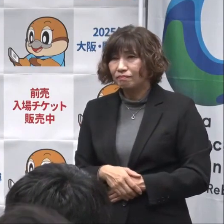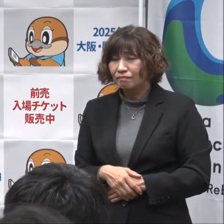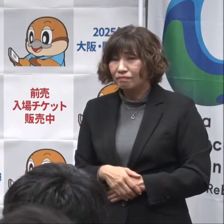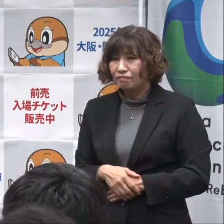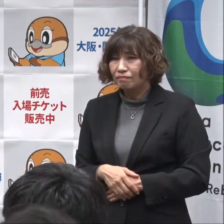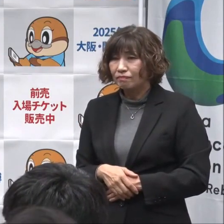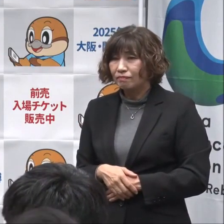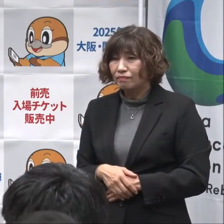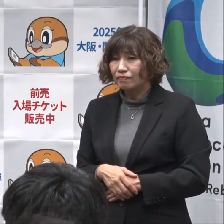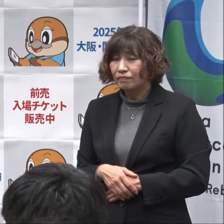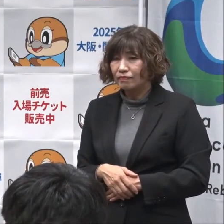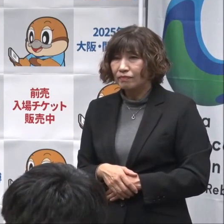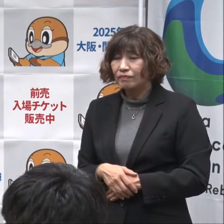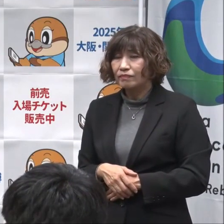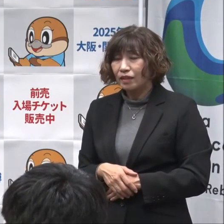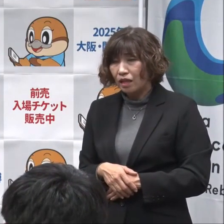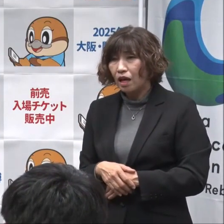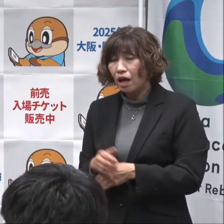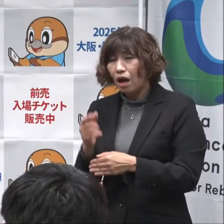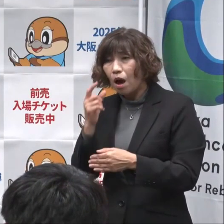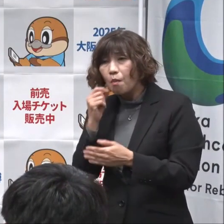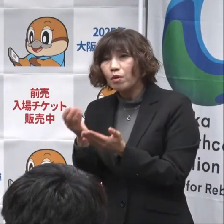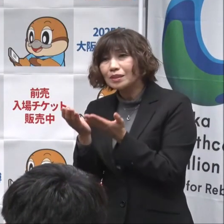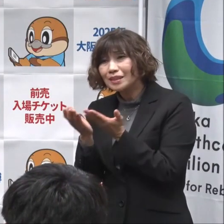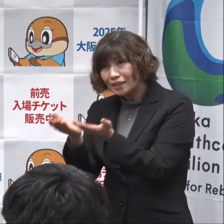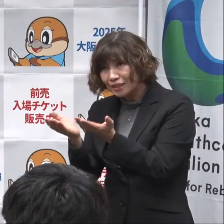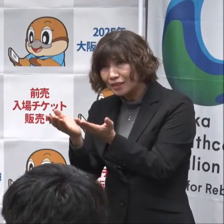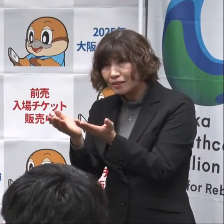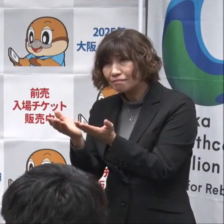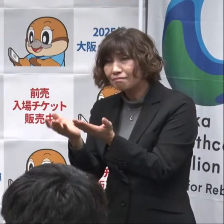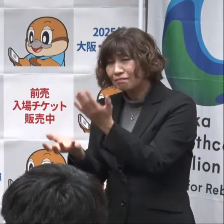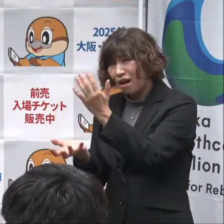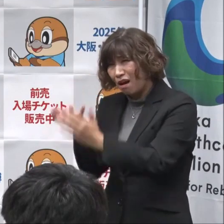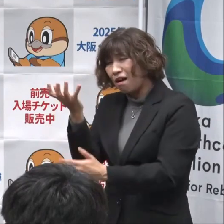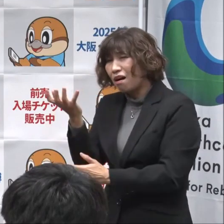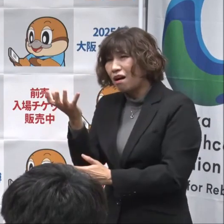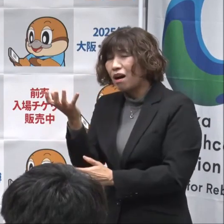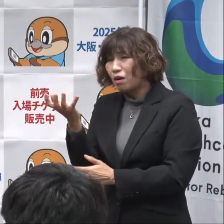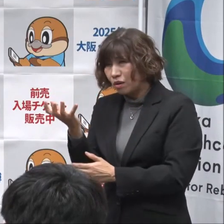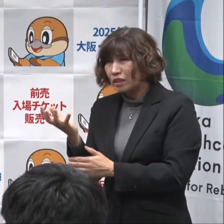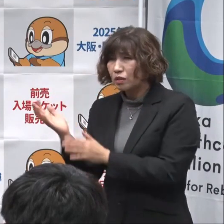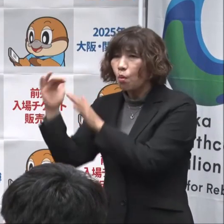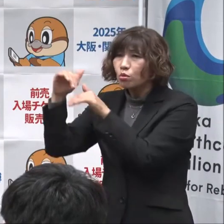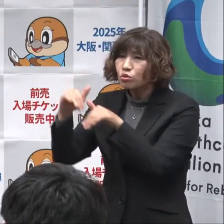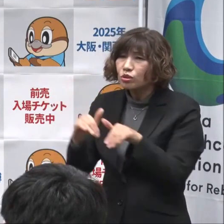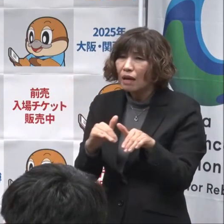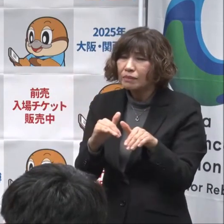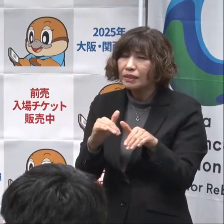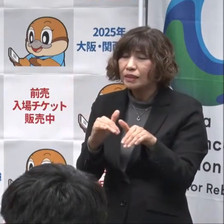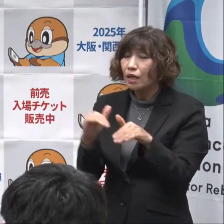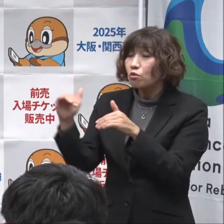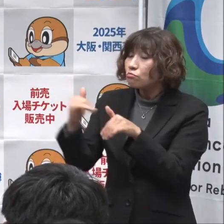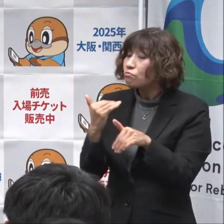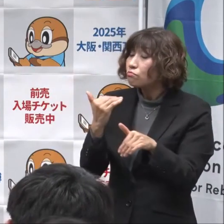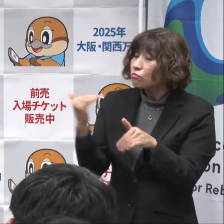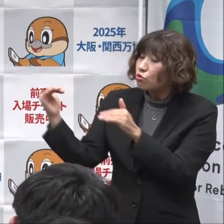ただ津波、地震が、南海トラフ巨大地震が起きたときに大きな津波が来るまでの時間という